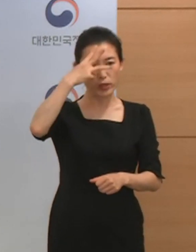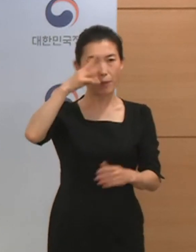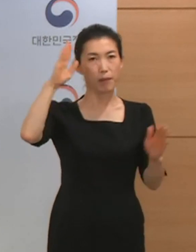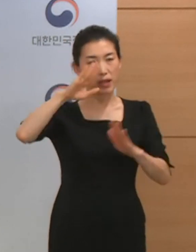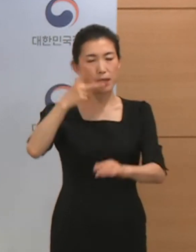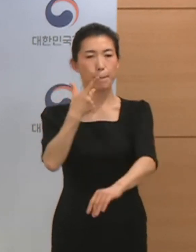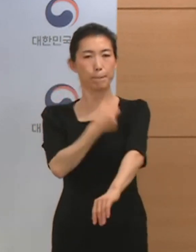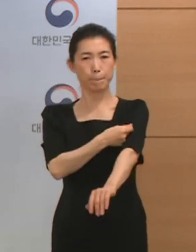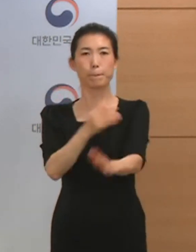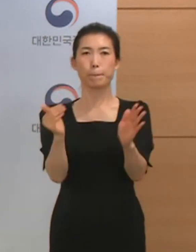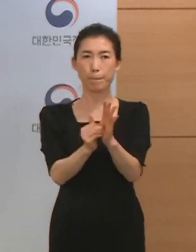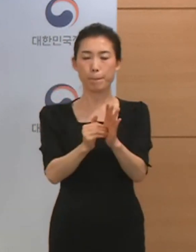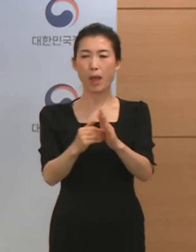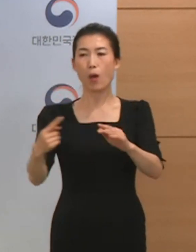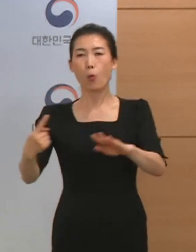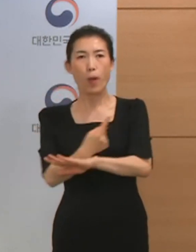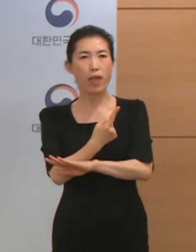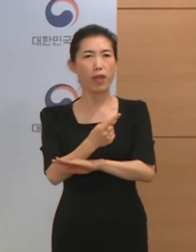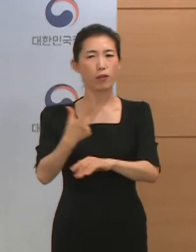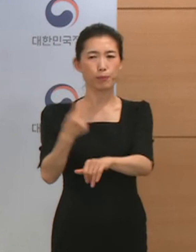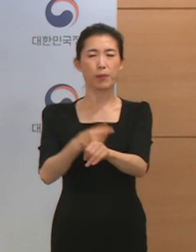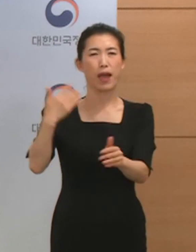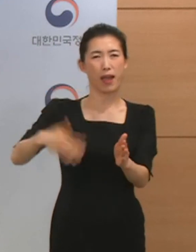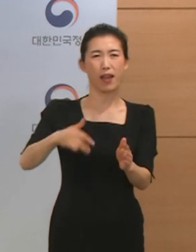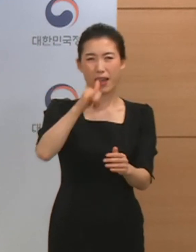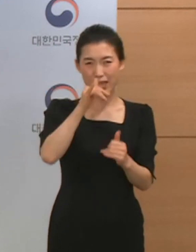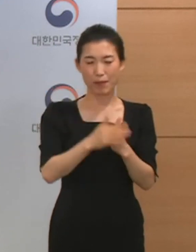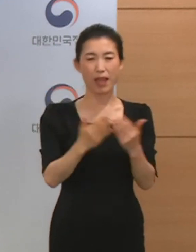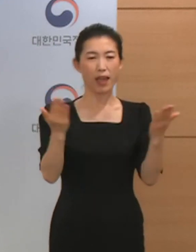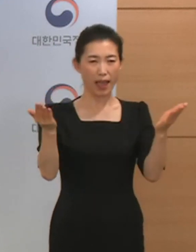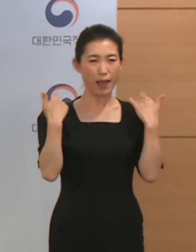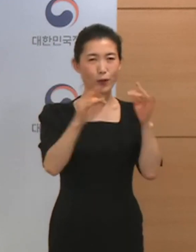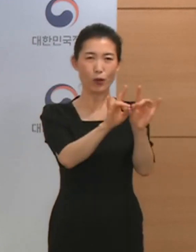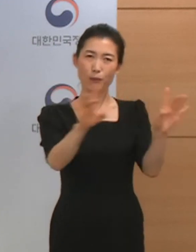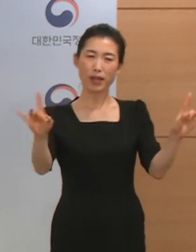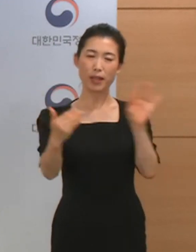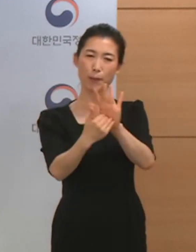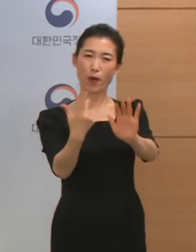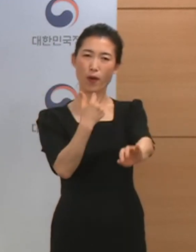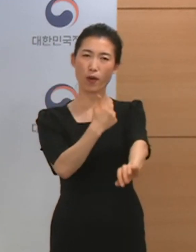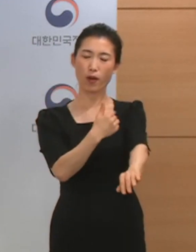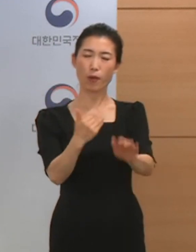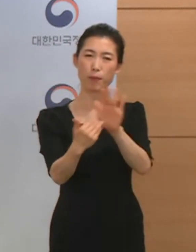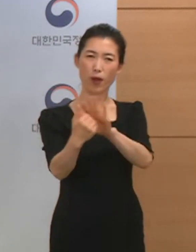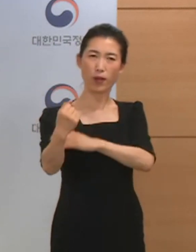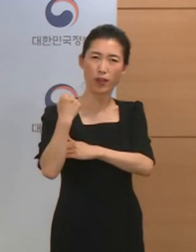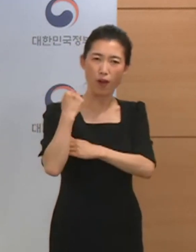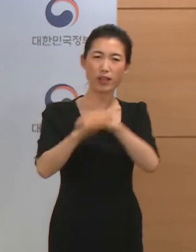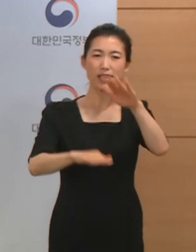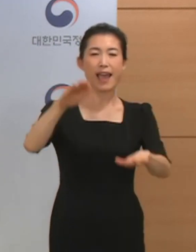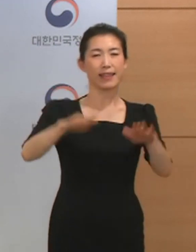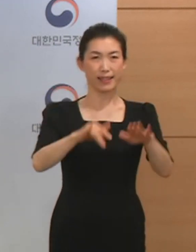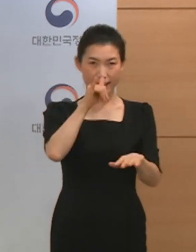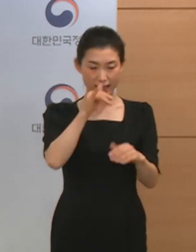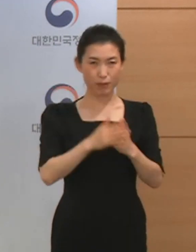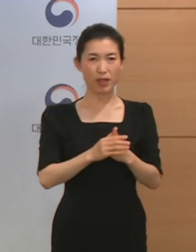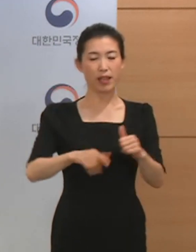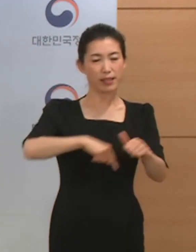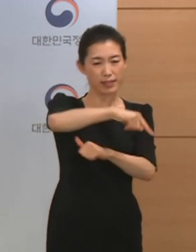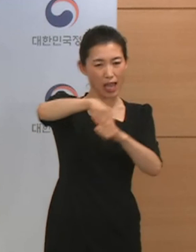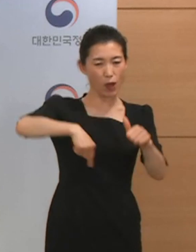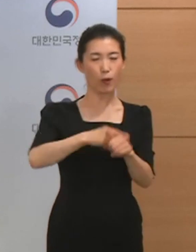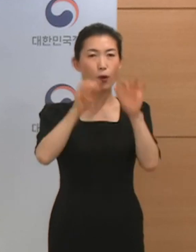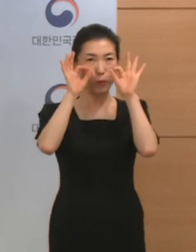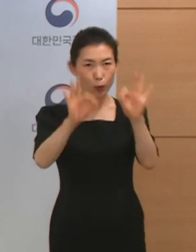때문에 그로 인한 학교별의 면역 형성 과정들의 차이들이 좀 생길 거라고 보고 있습니다. 그런 부분들을 좀 충분히